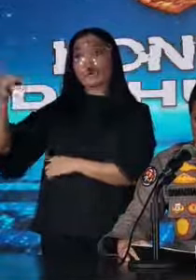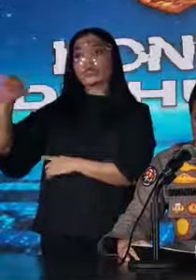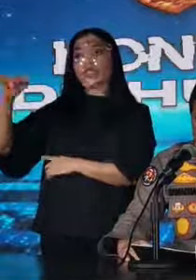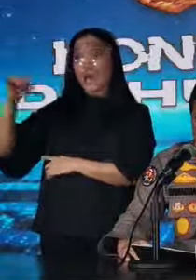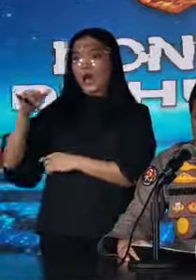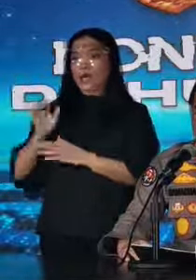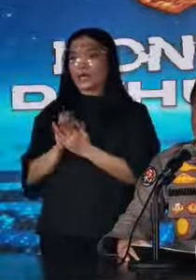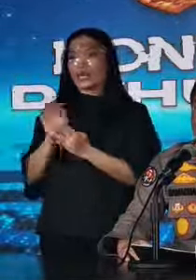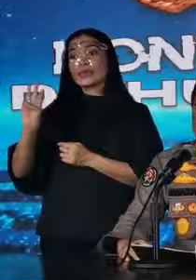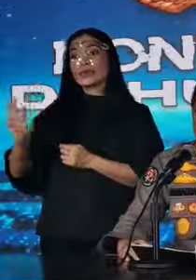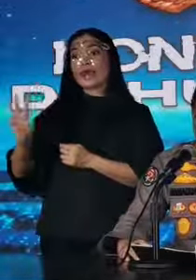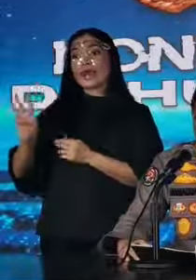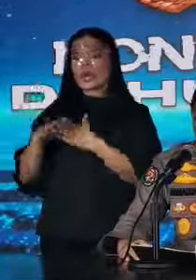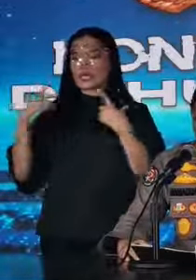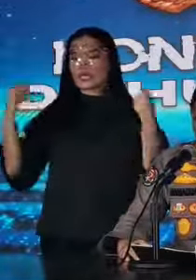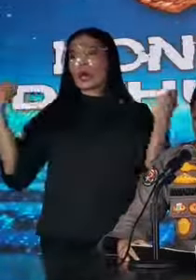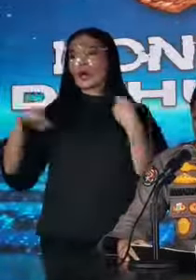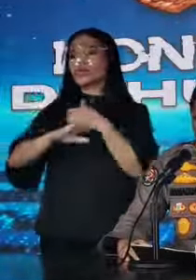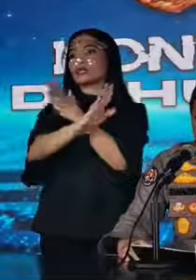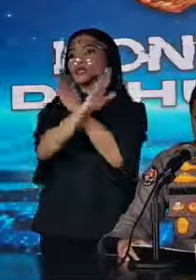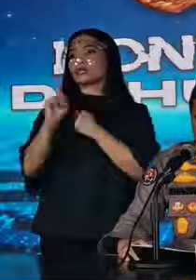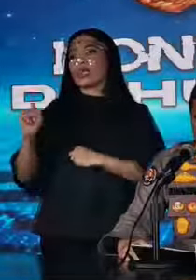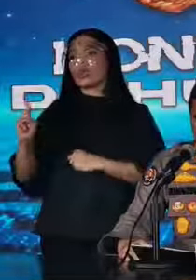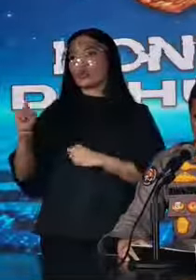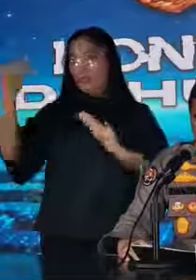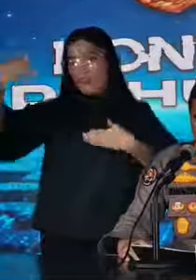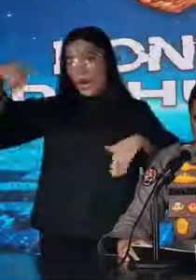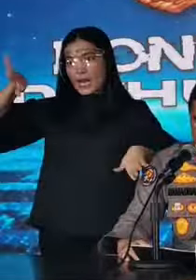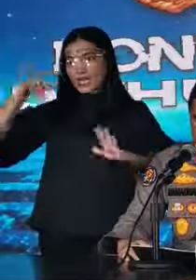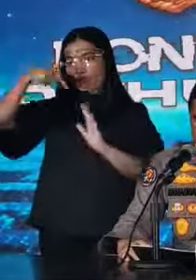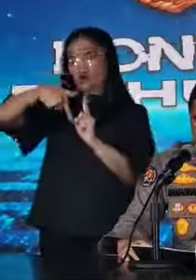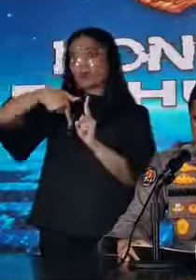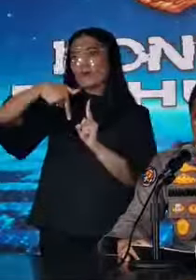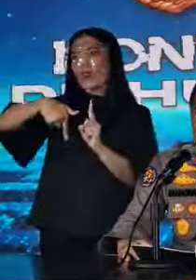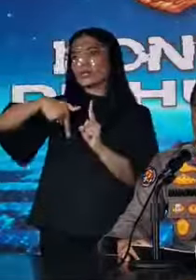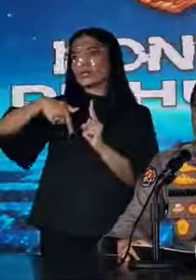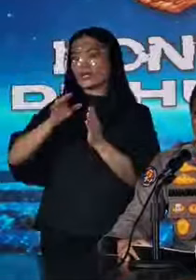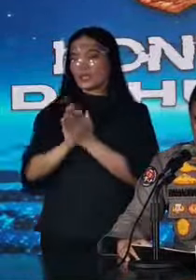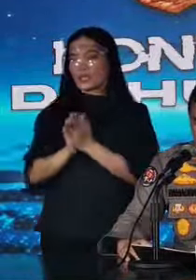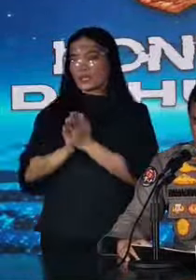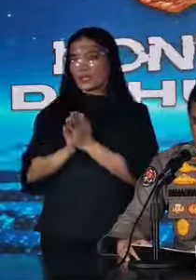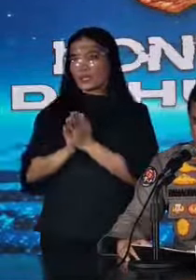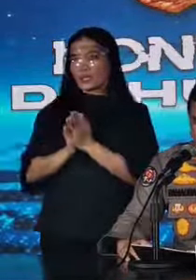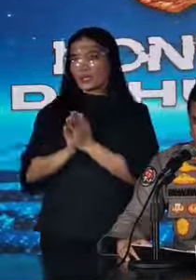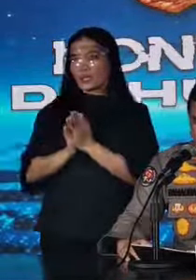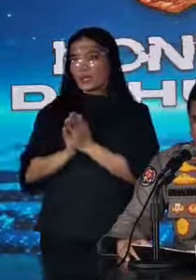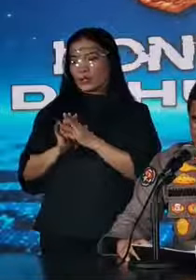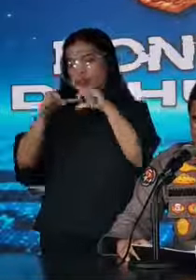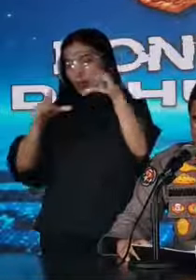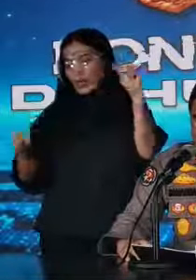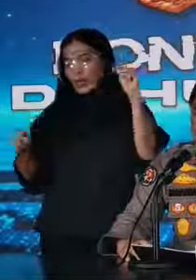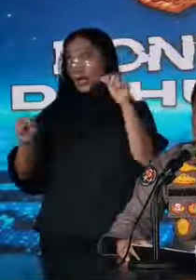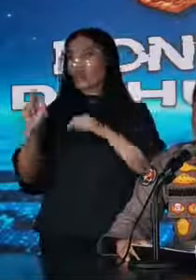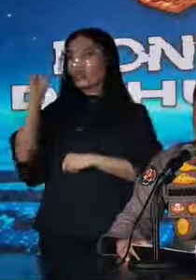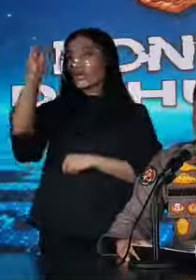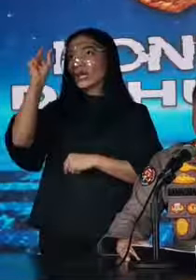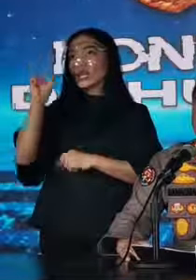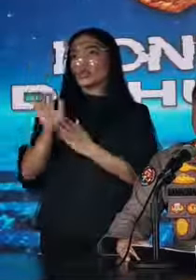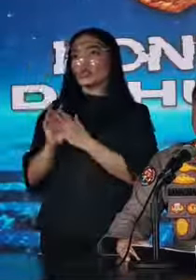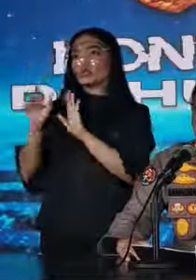3, Polda Jatim 1, Bali 17, Sumut 7, Jambi